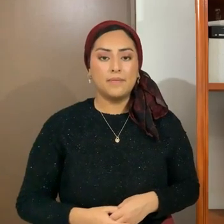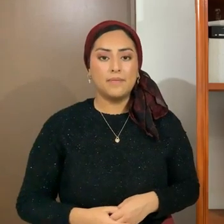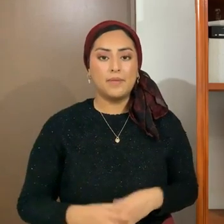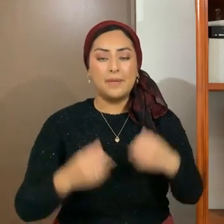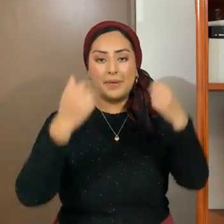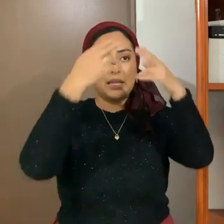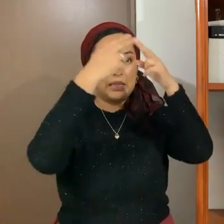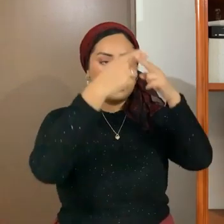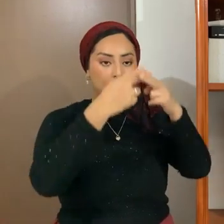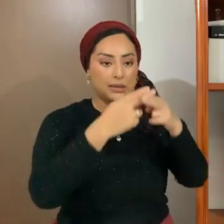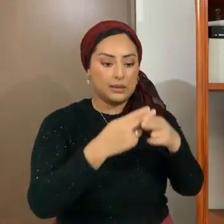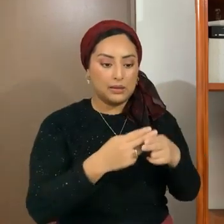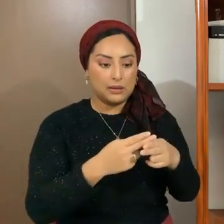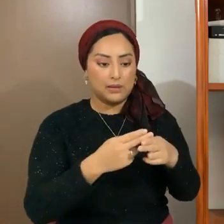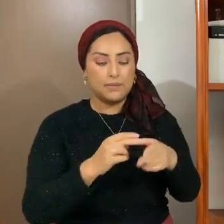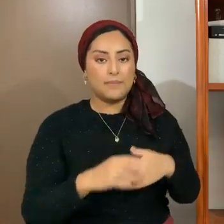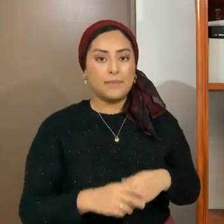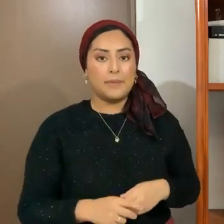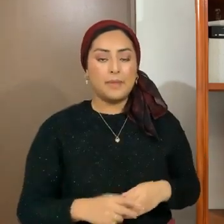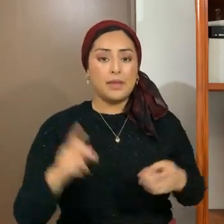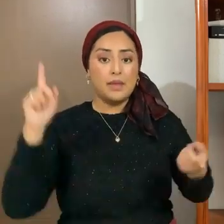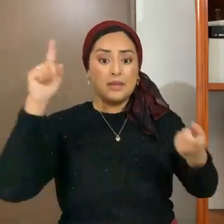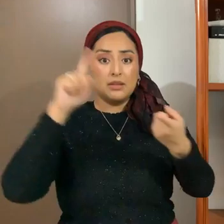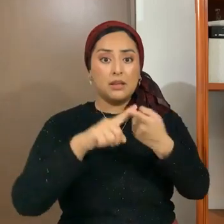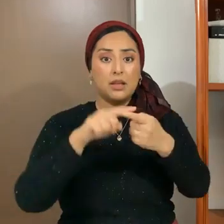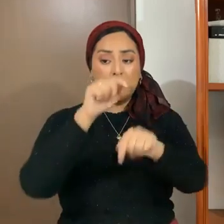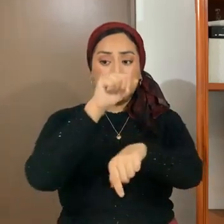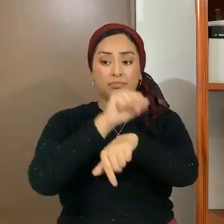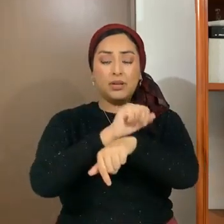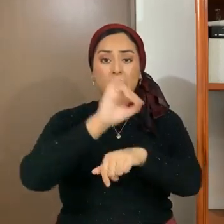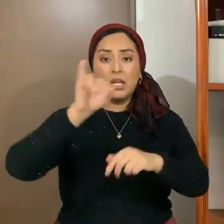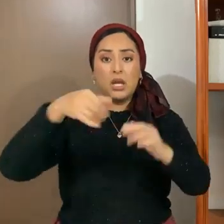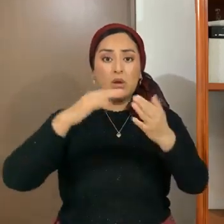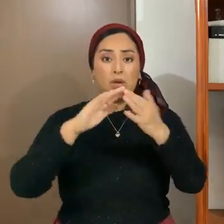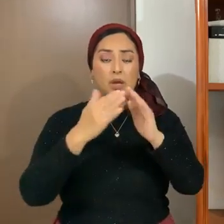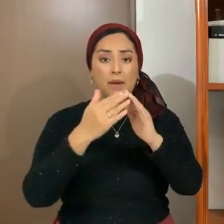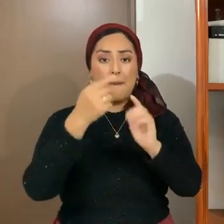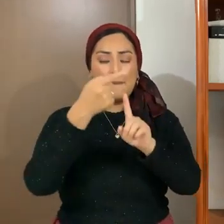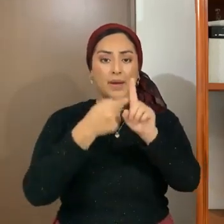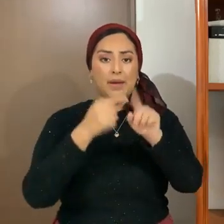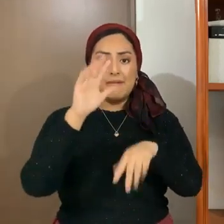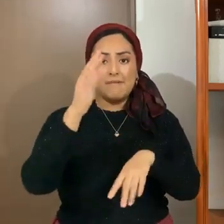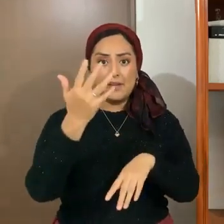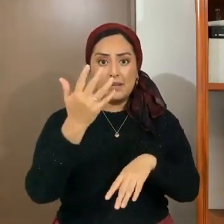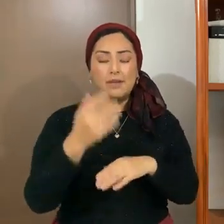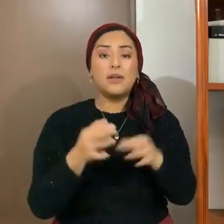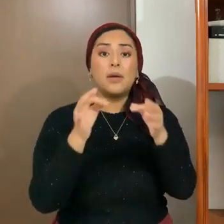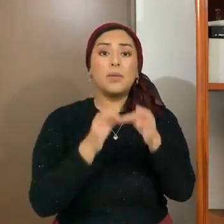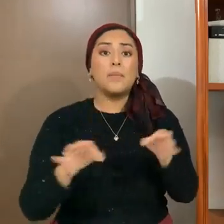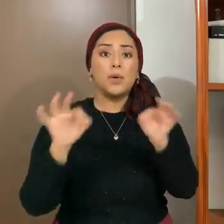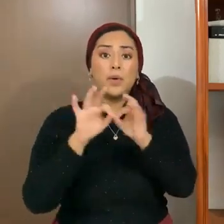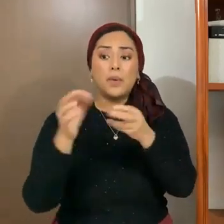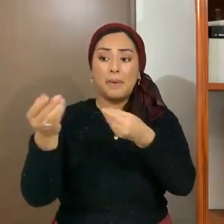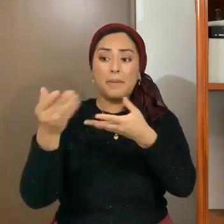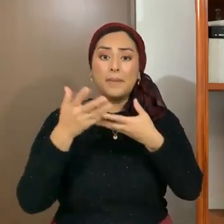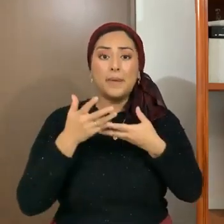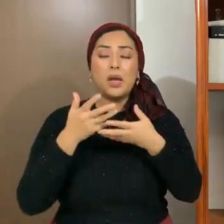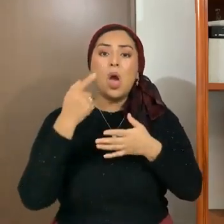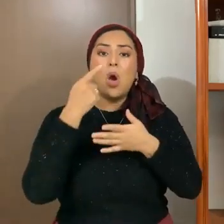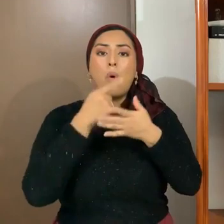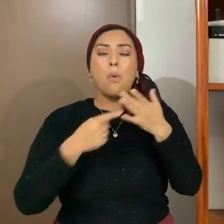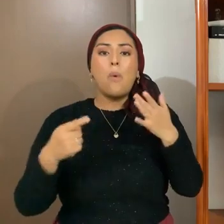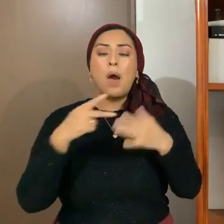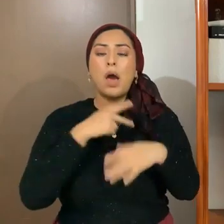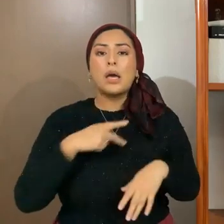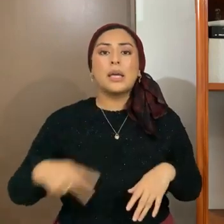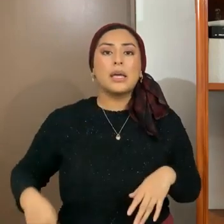de Judá, hasta la cautividad de Jerusalén en el mes quinto. Esto es importante porque nos dice a qué reyes